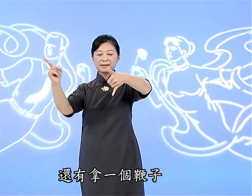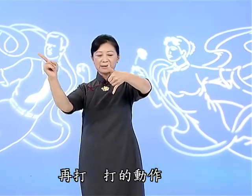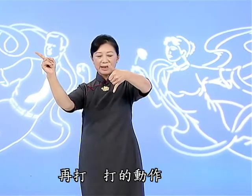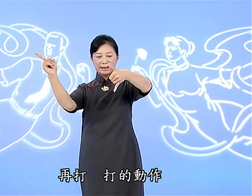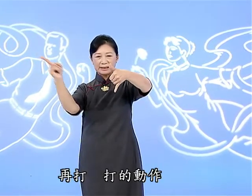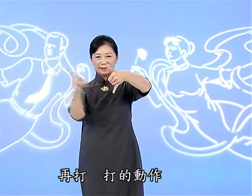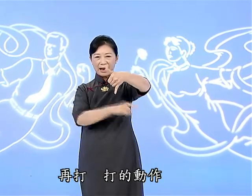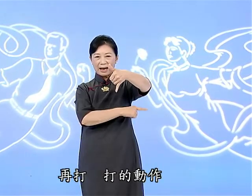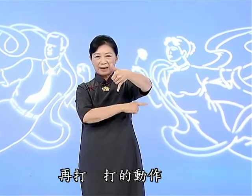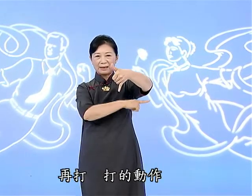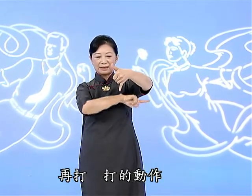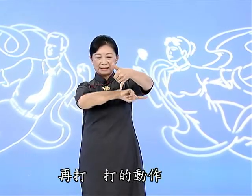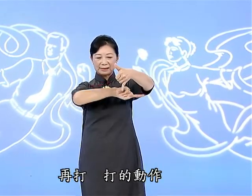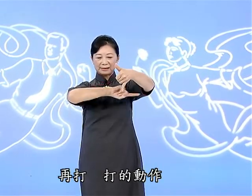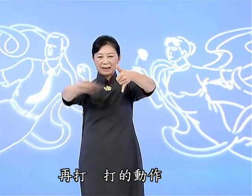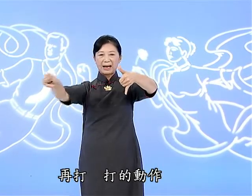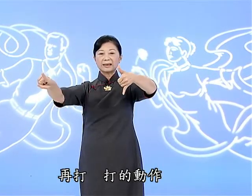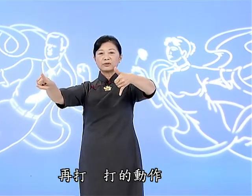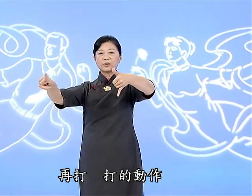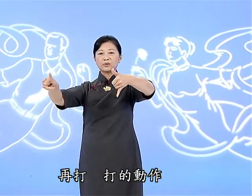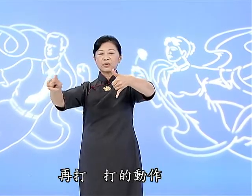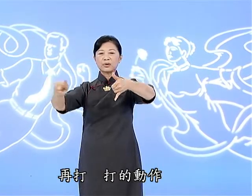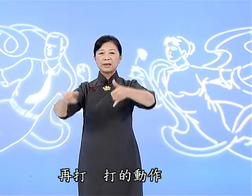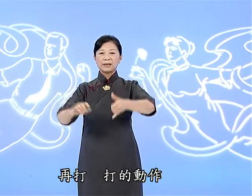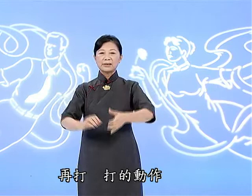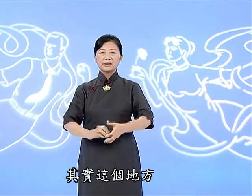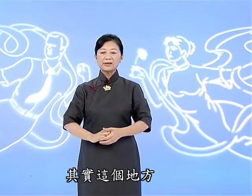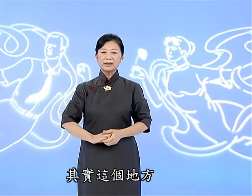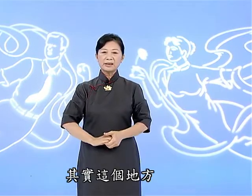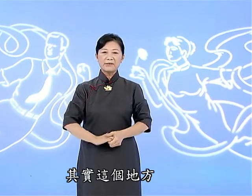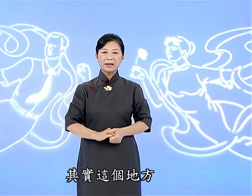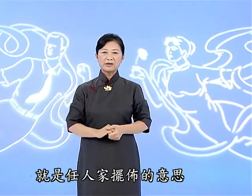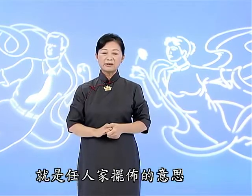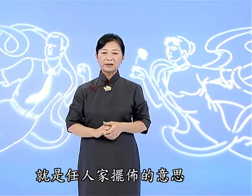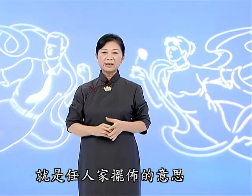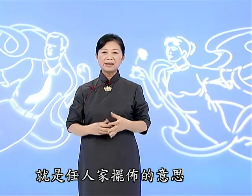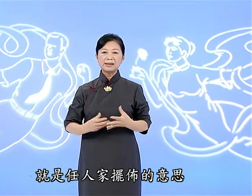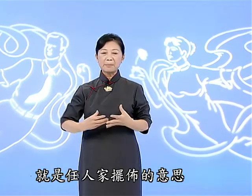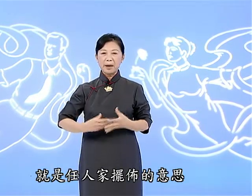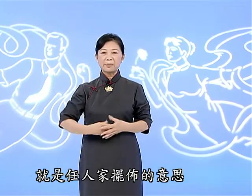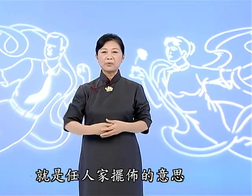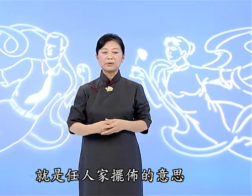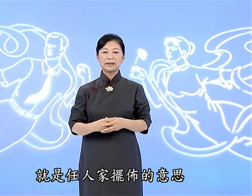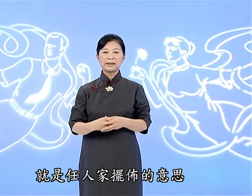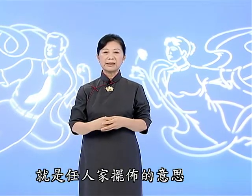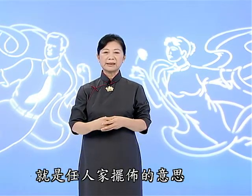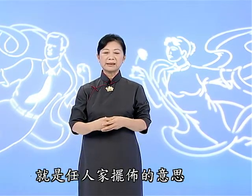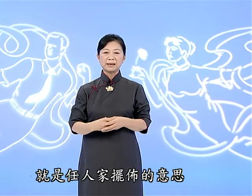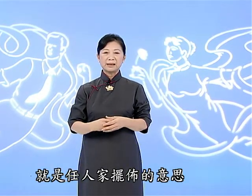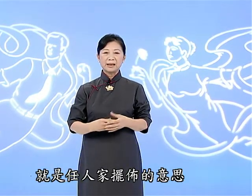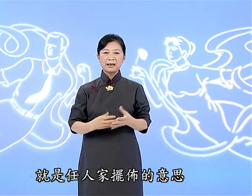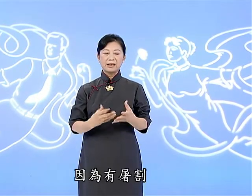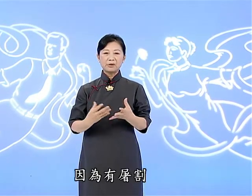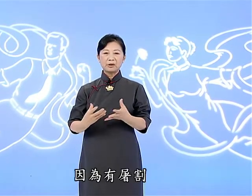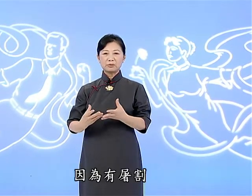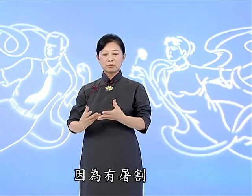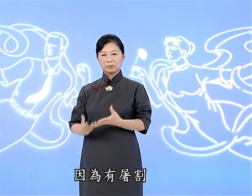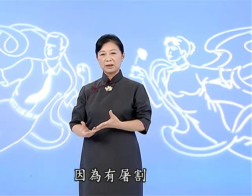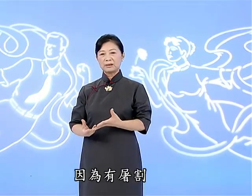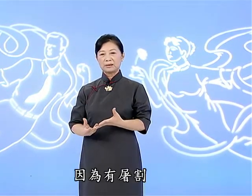在打的动作。其实这个地方就是任人家摆布的意思。那因为有土歌，我